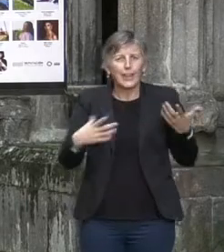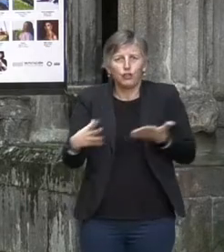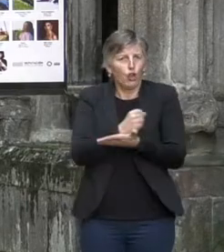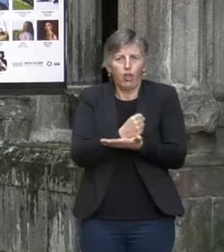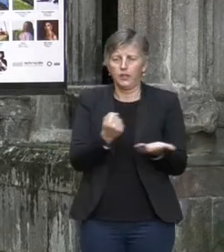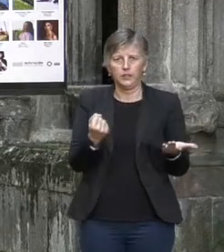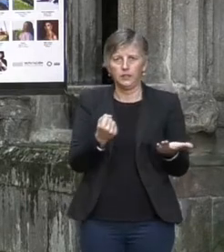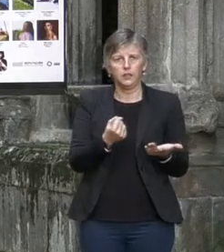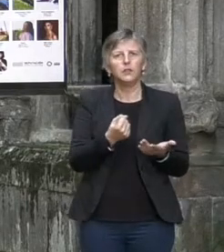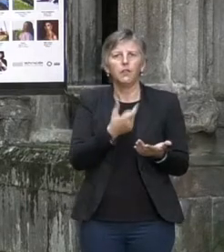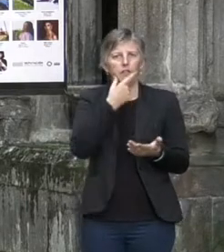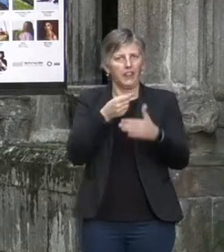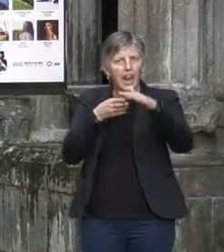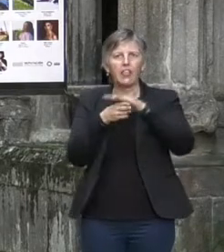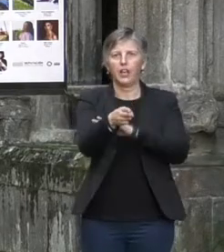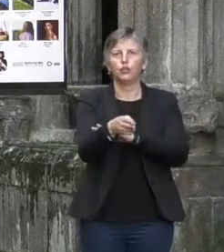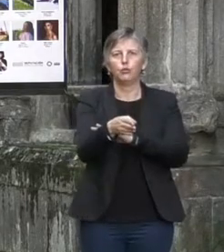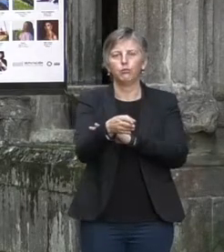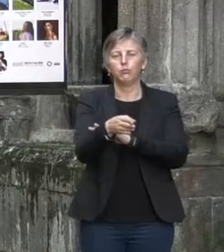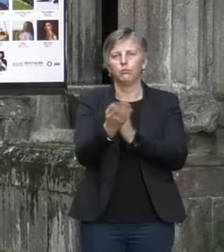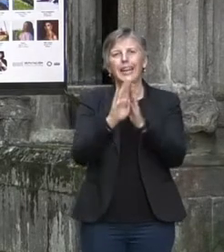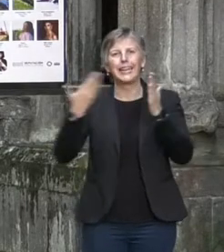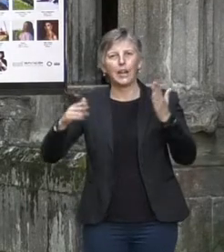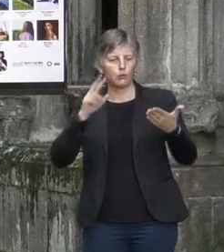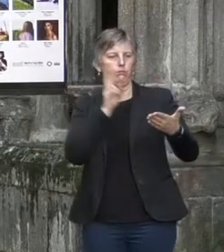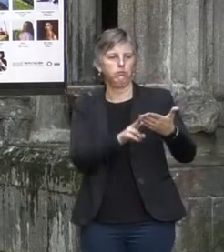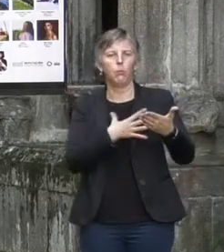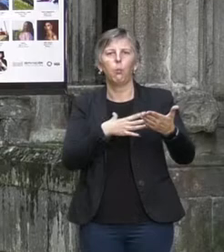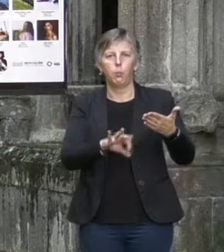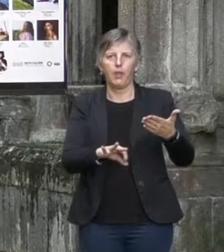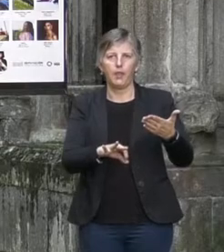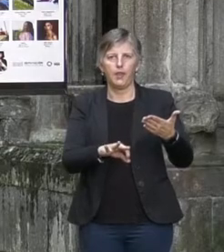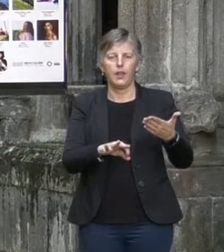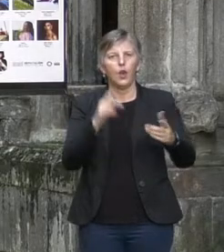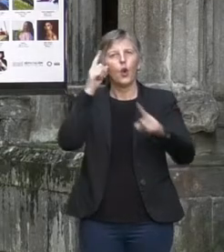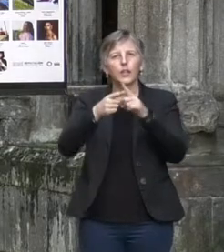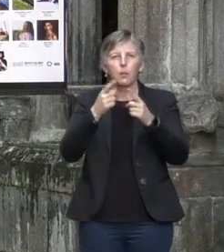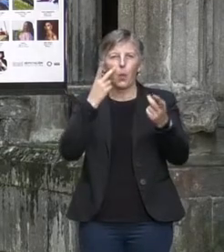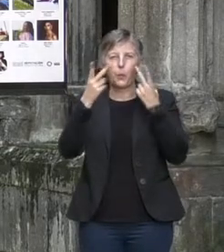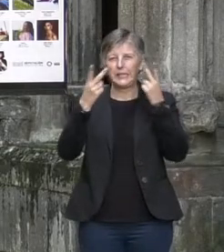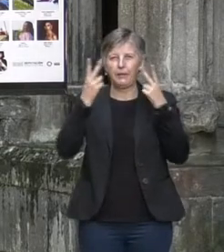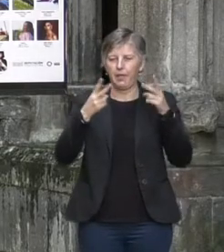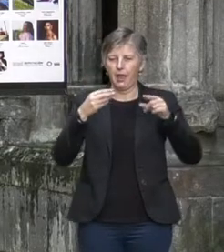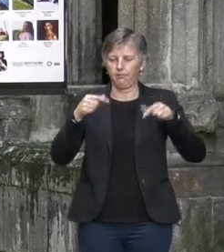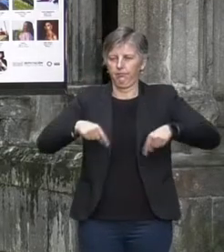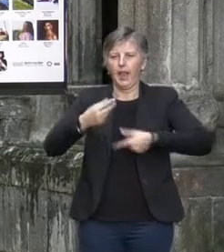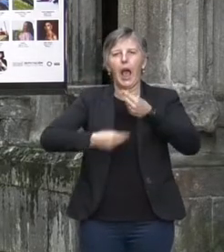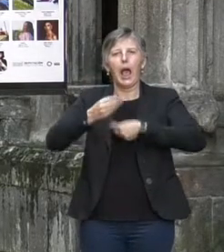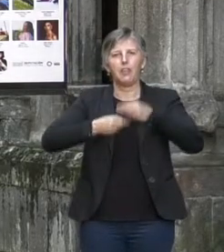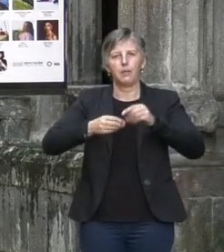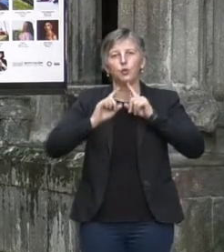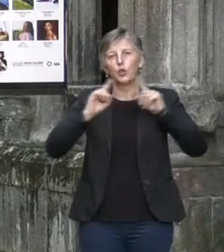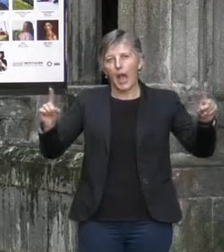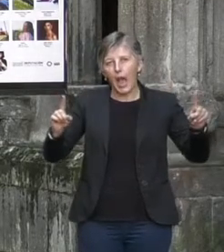poderá acceder a ese catálogo para visibilizar todo o que imos facer durante o